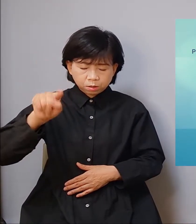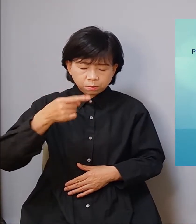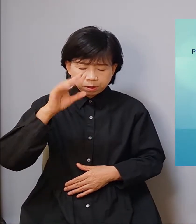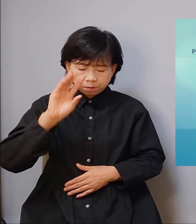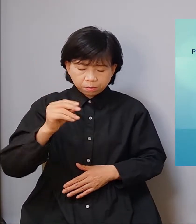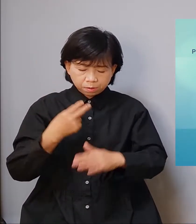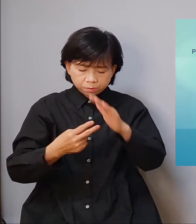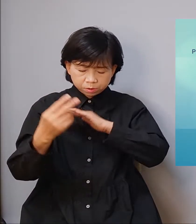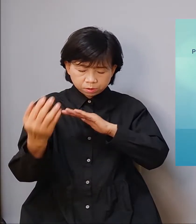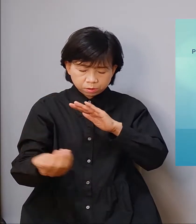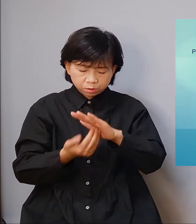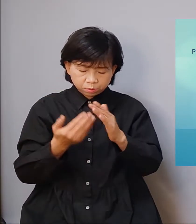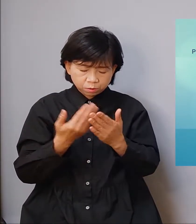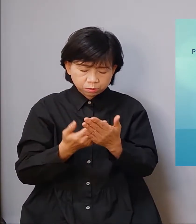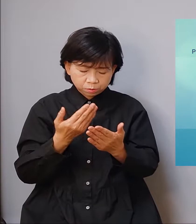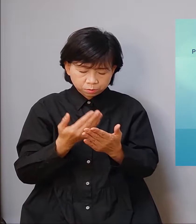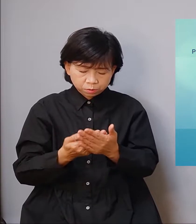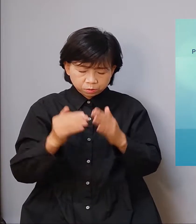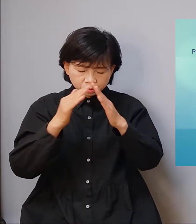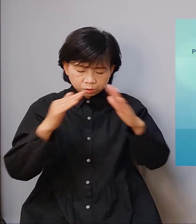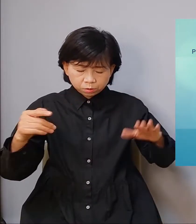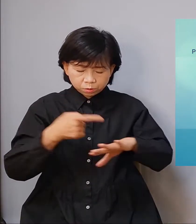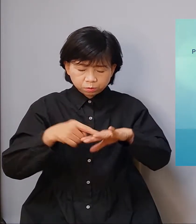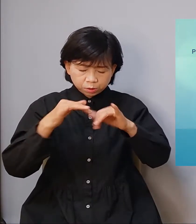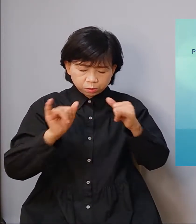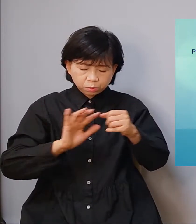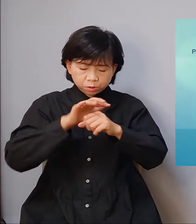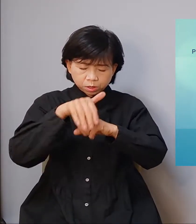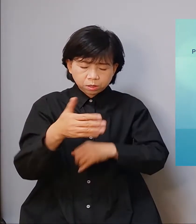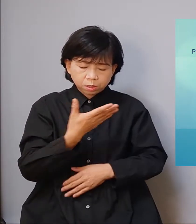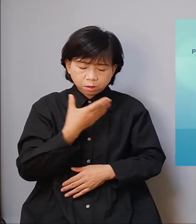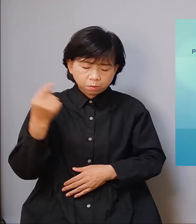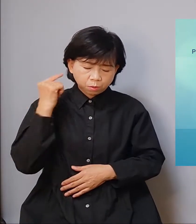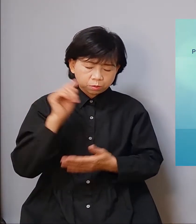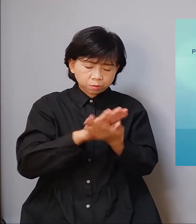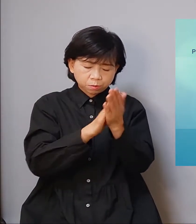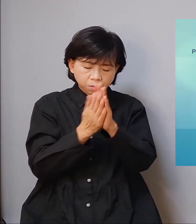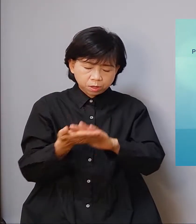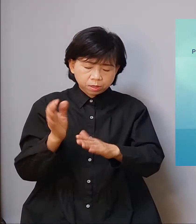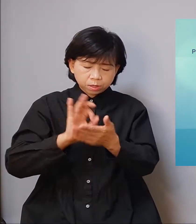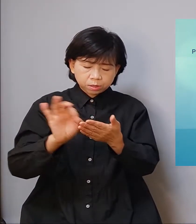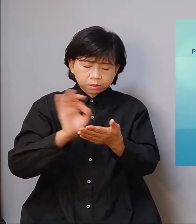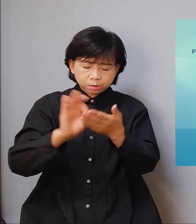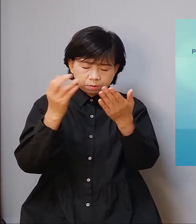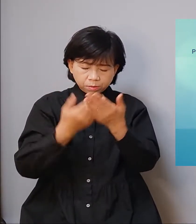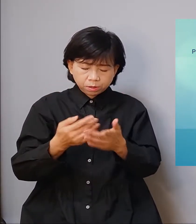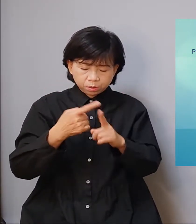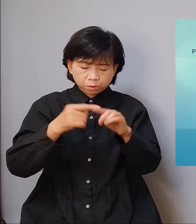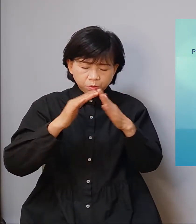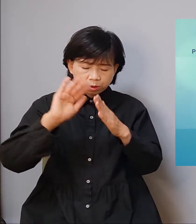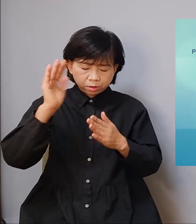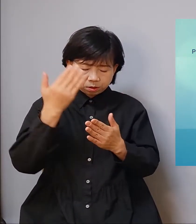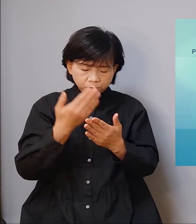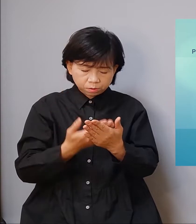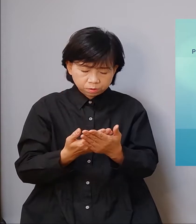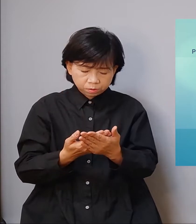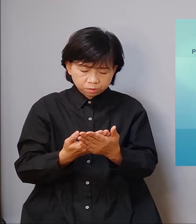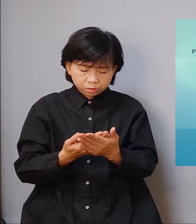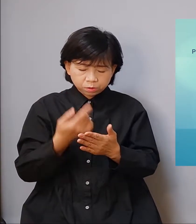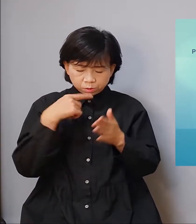비전이 이루어지게 하시어 전주와 민족과 세계복음화에 쓰임받는 교회가 되게 해 주실